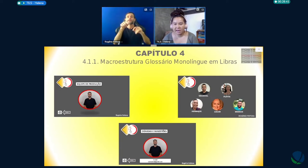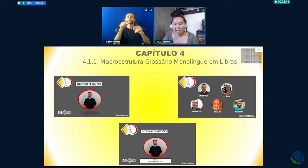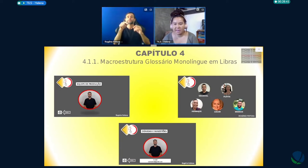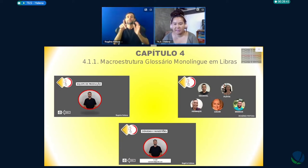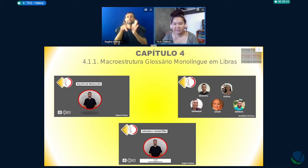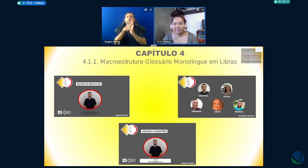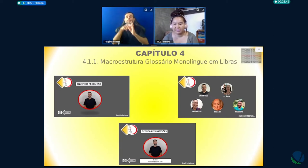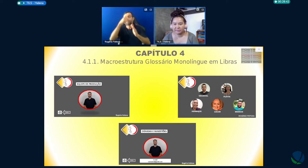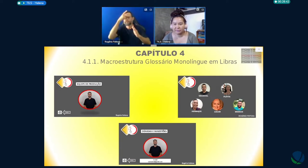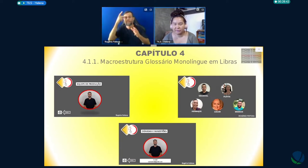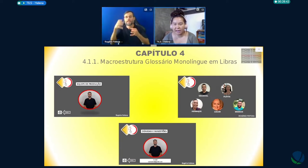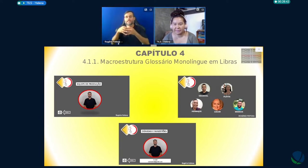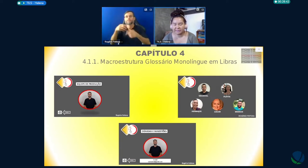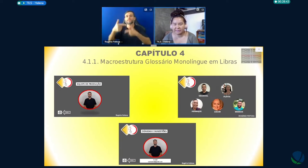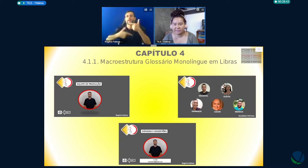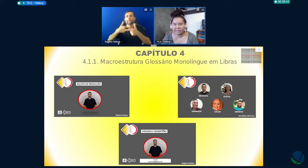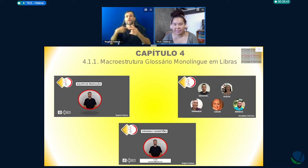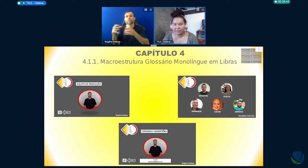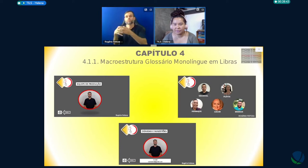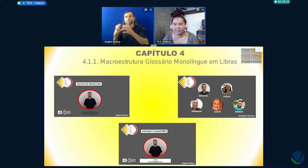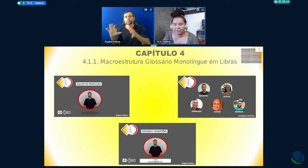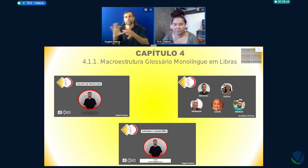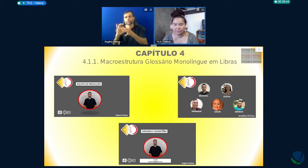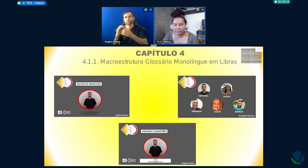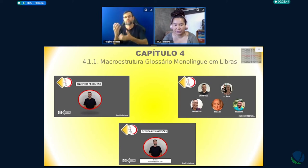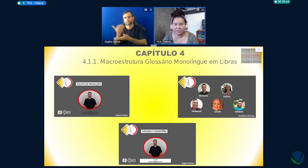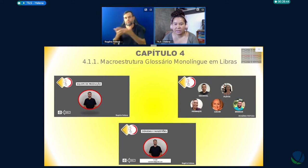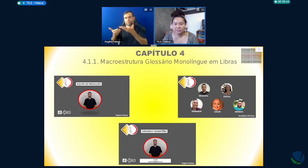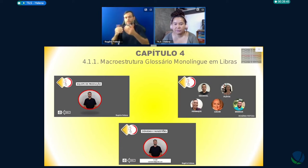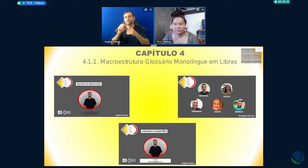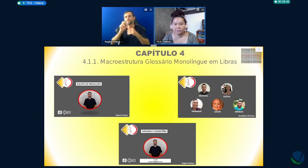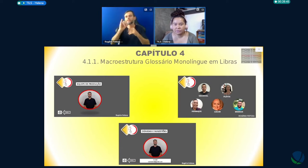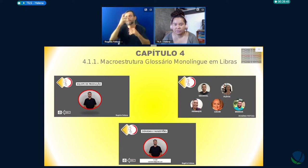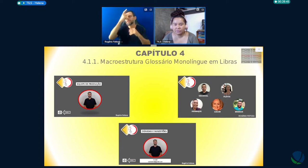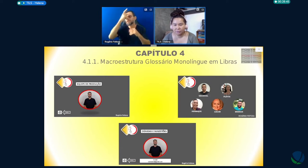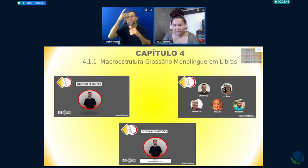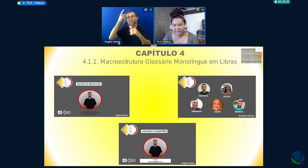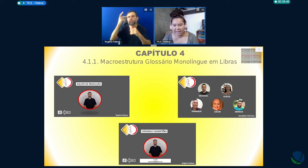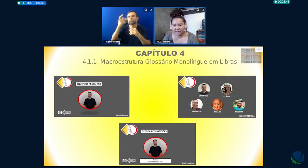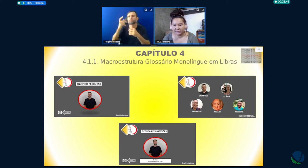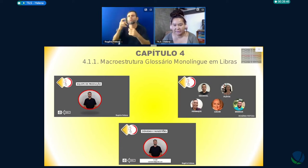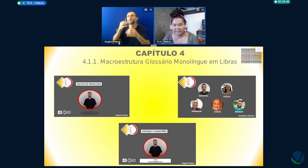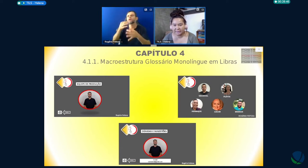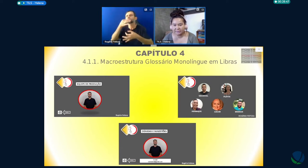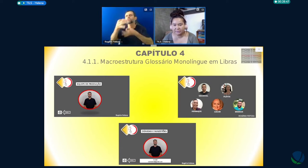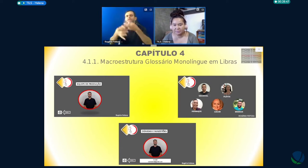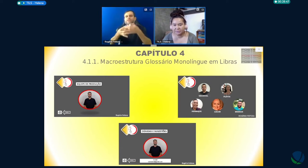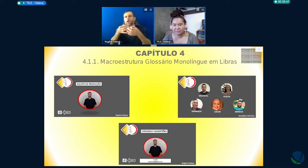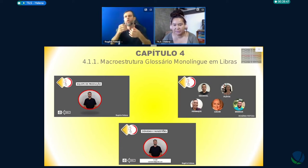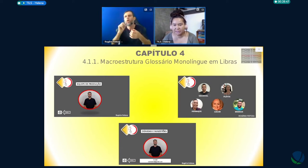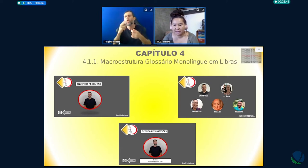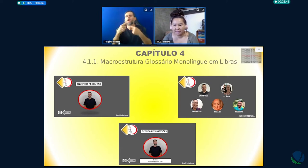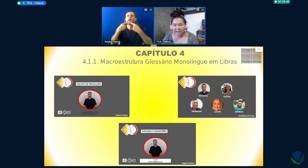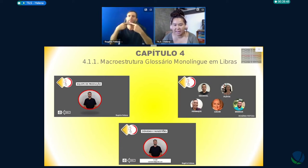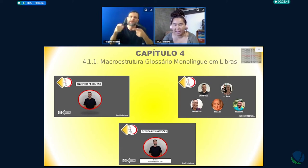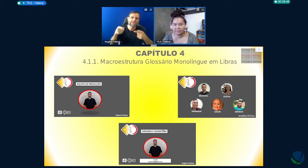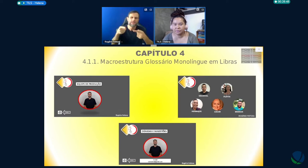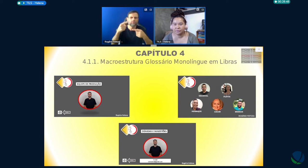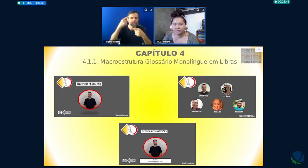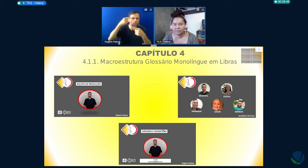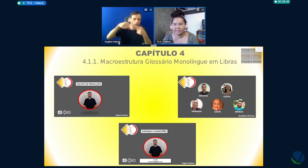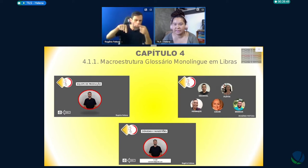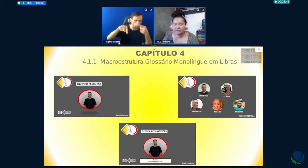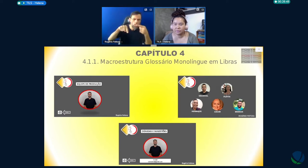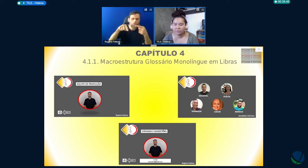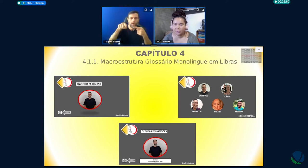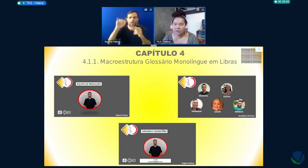E aí, ainda fazendo a apresentação da macroestrutura do glossário, essas aqui são as pessoas que trabalharam